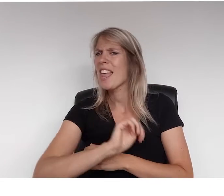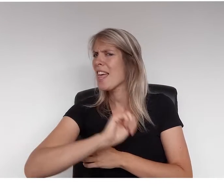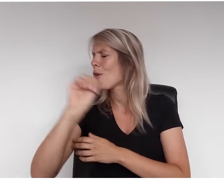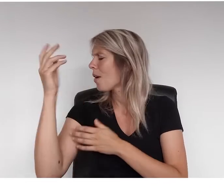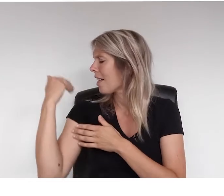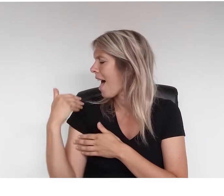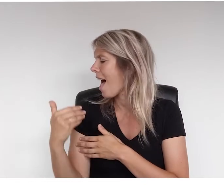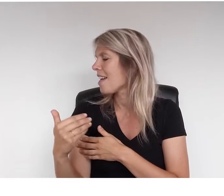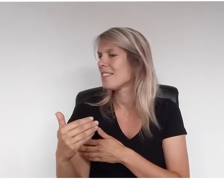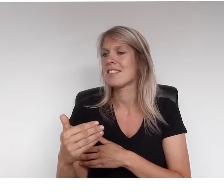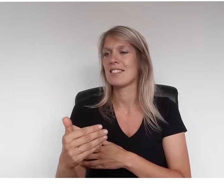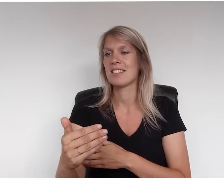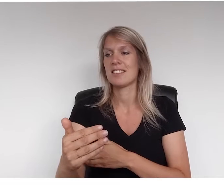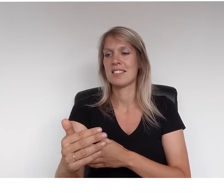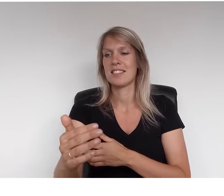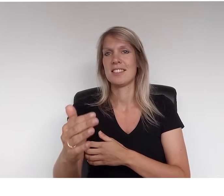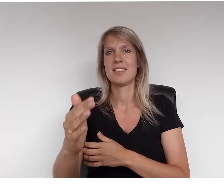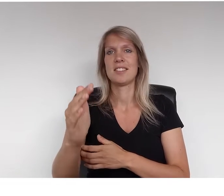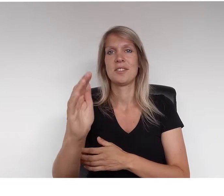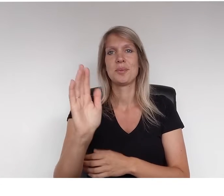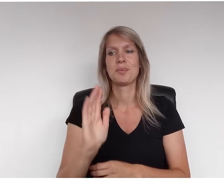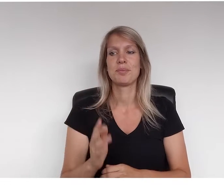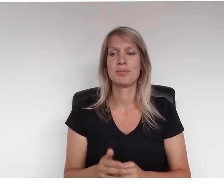tot eeuwigheid.